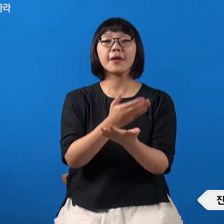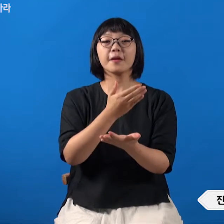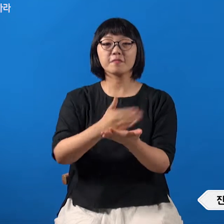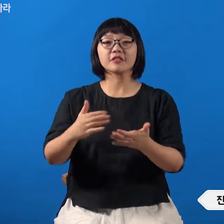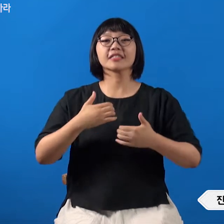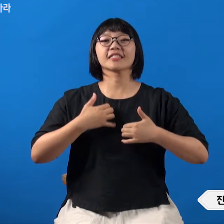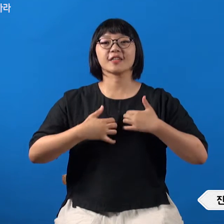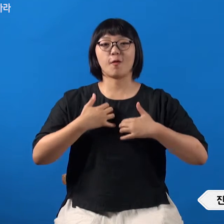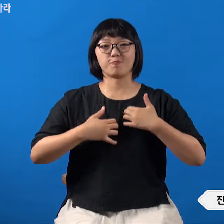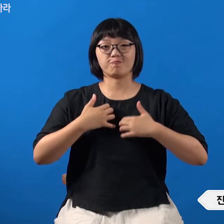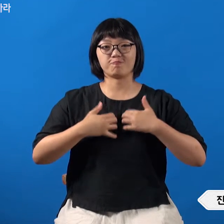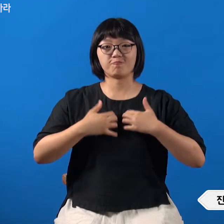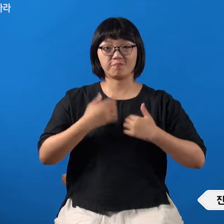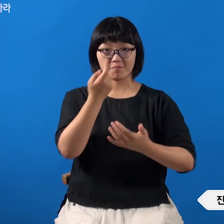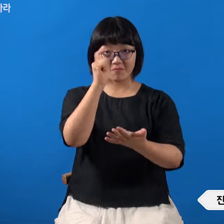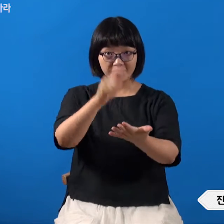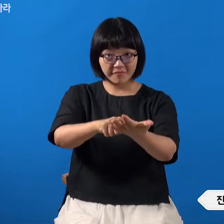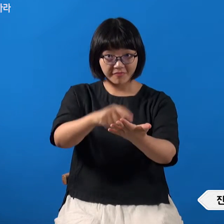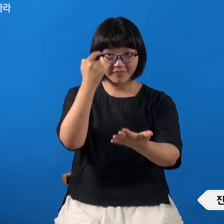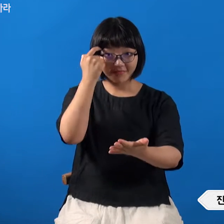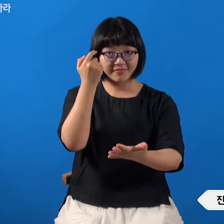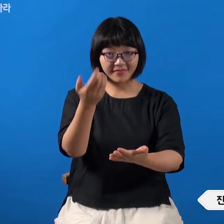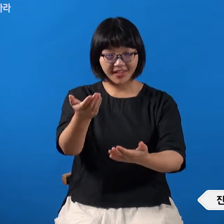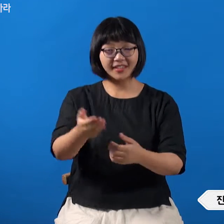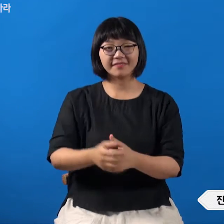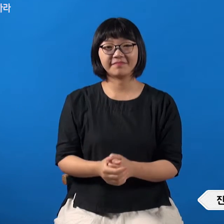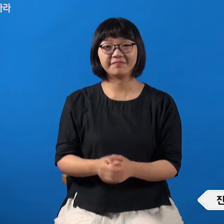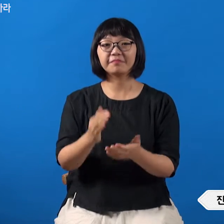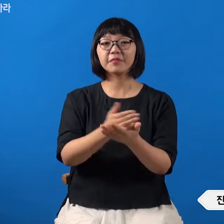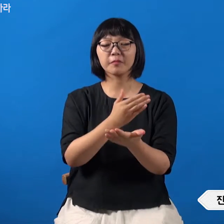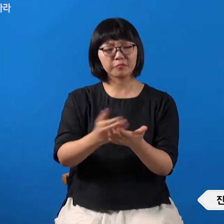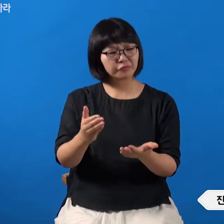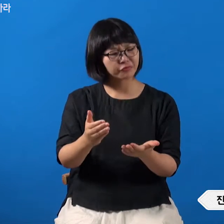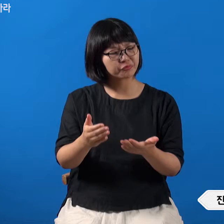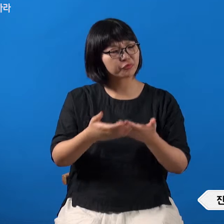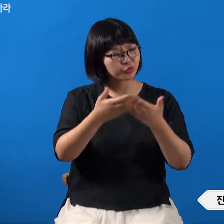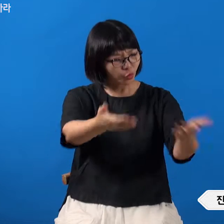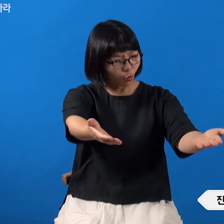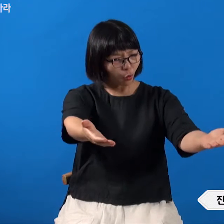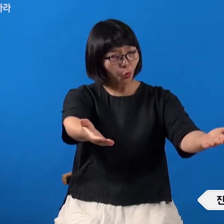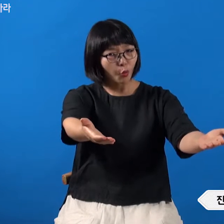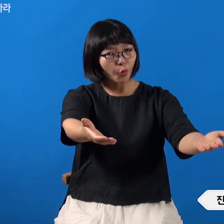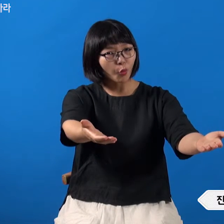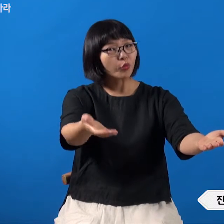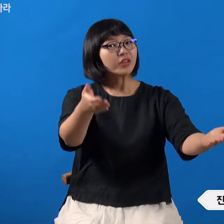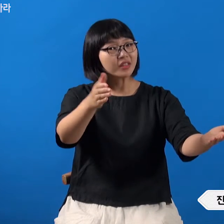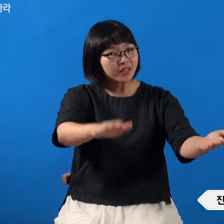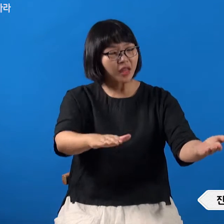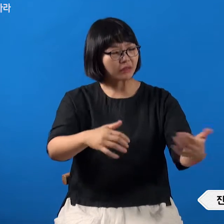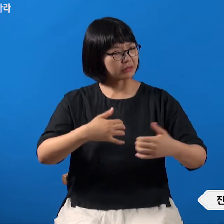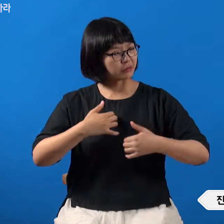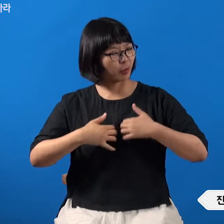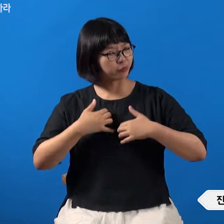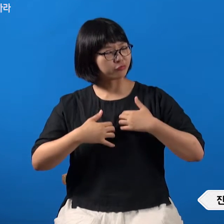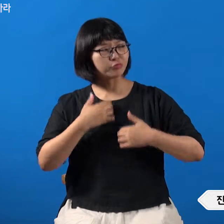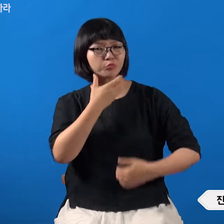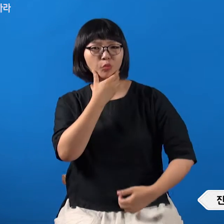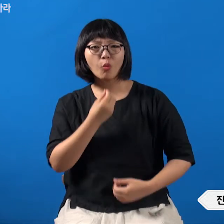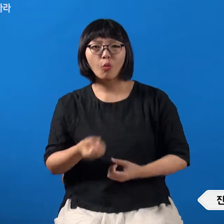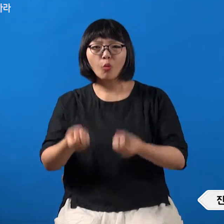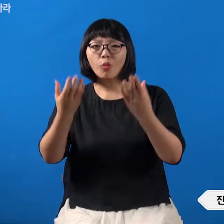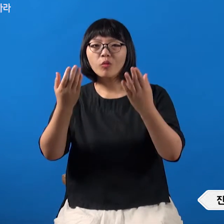즐거움을 발견하셨습니까? 베품이 어떻게 즐거움이 될 수 있을까요? 베품이